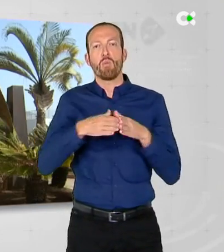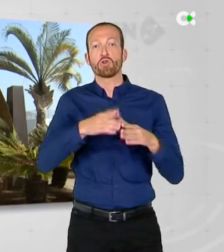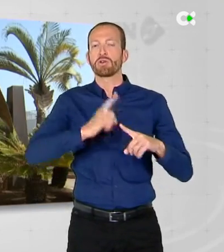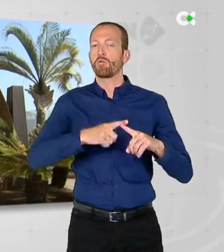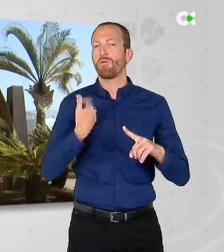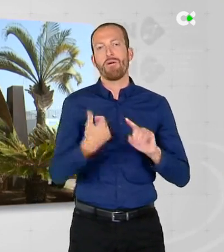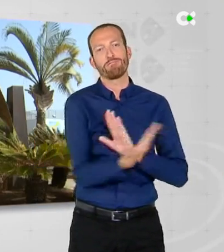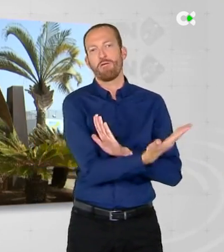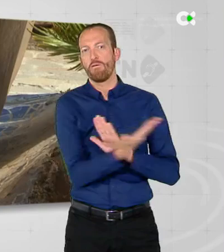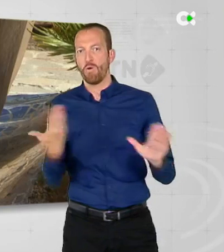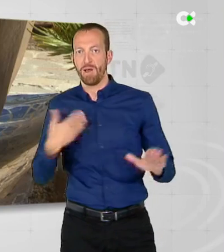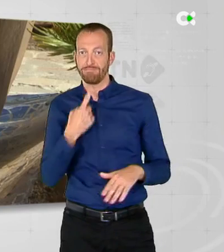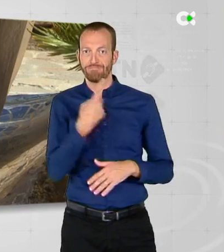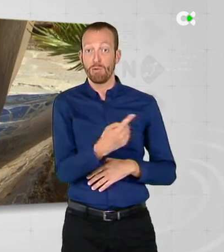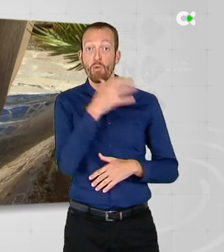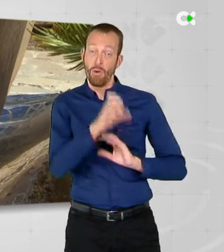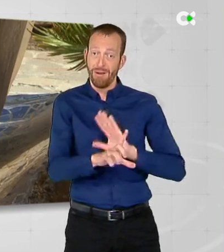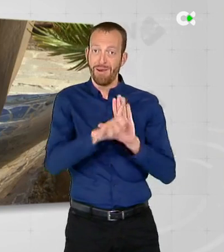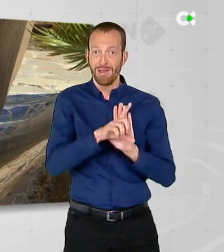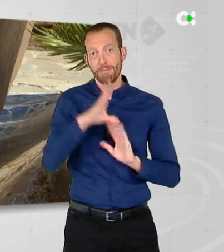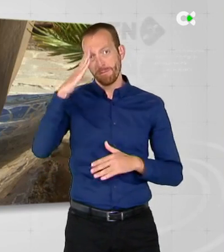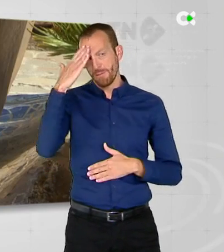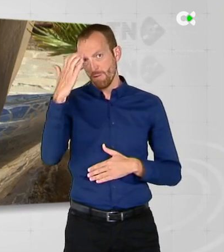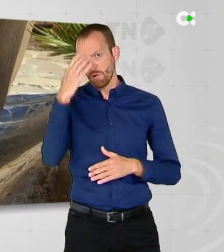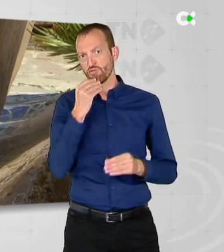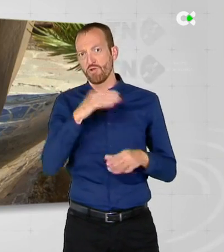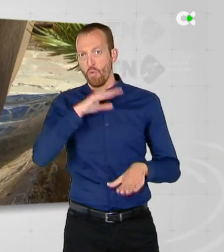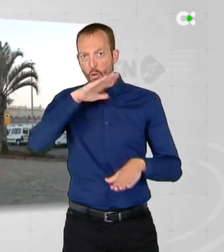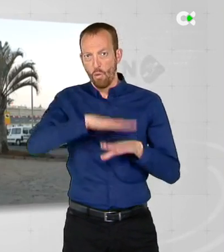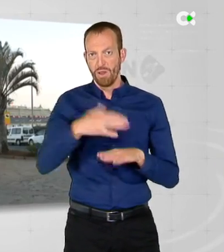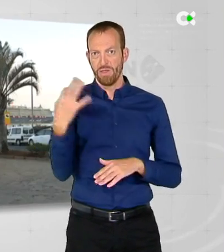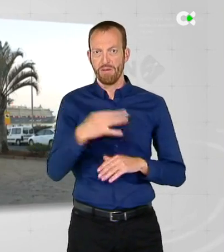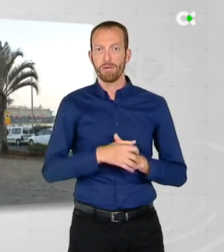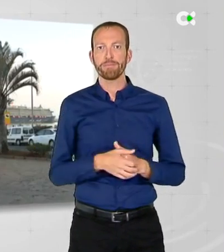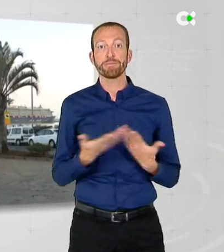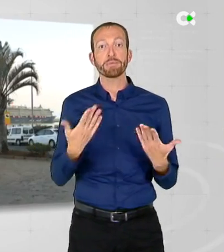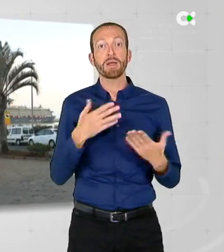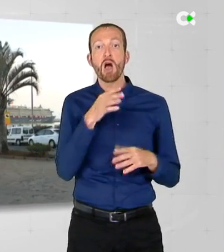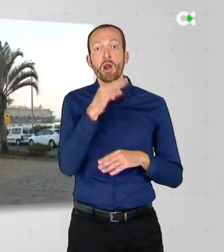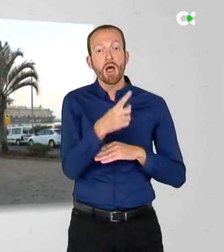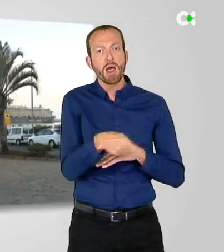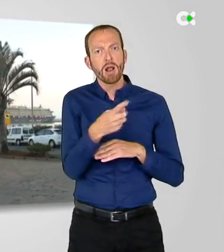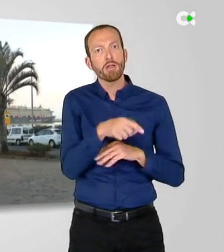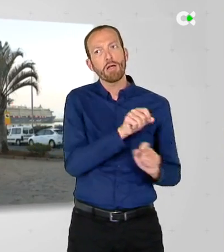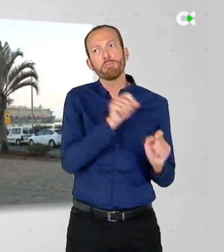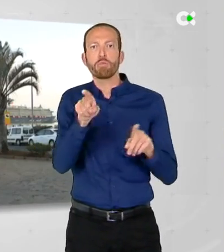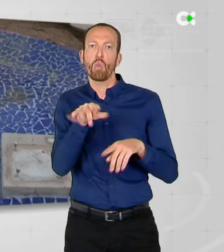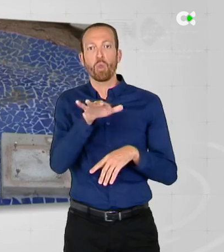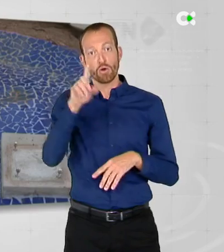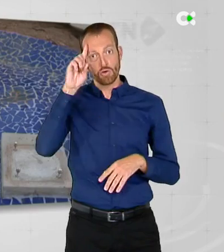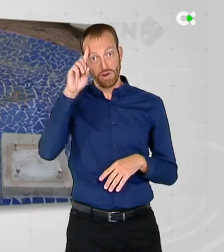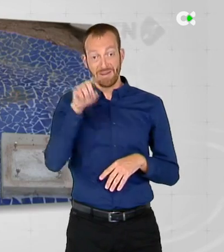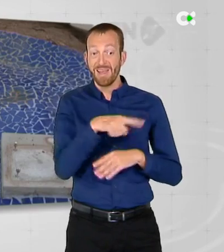Portuaria de Santa Cruz de Tenerife para cumplir con la ley de memoria histórica. Se desconoce el destino final de una hélice que